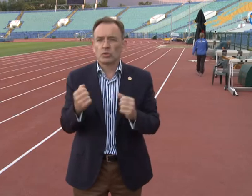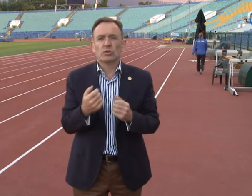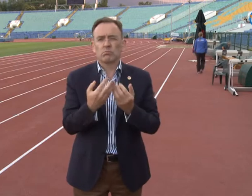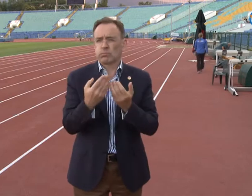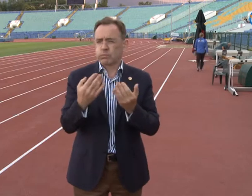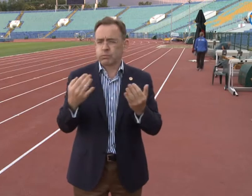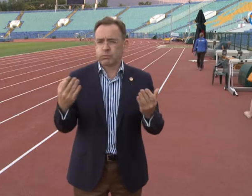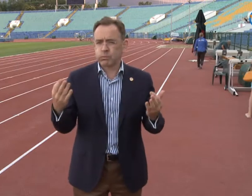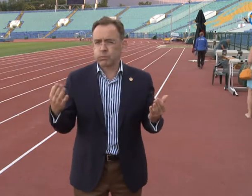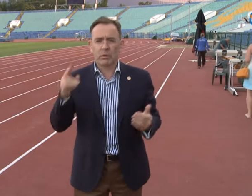rekorda.